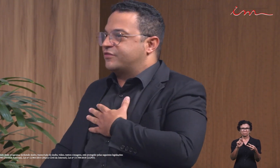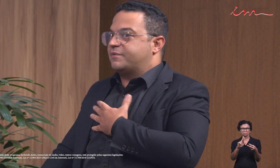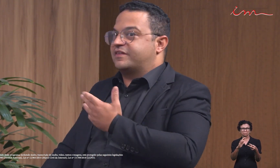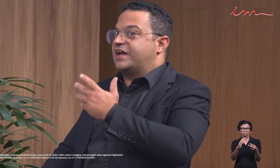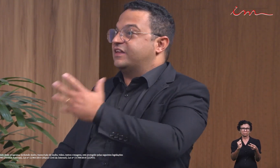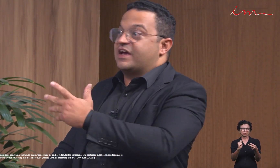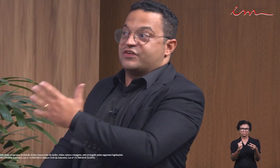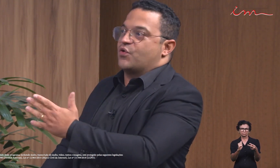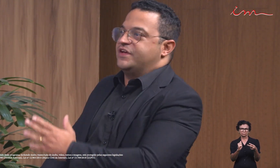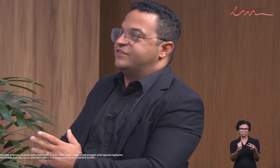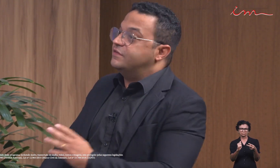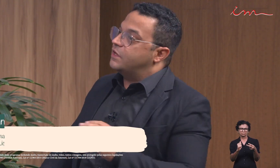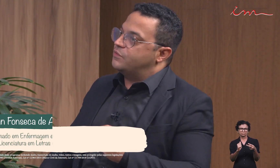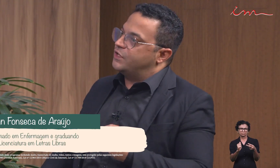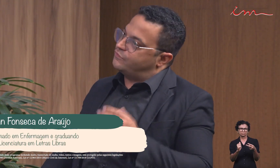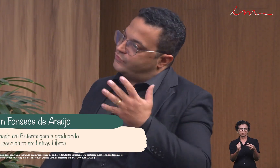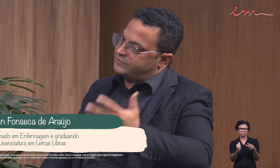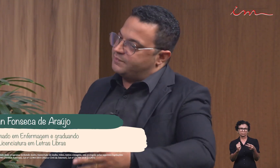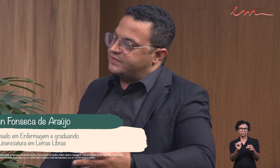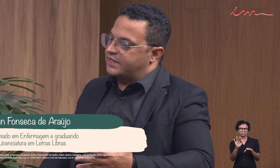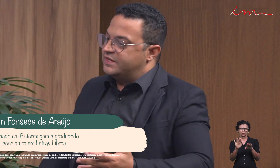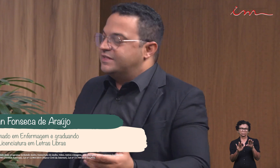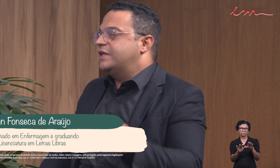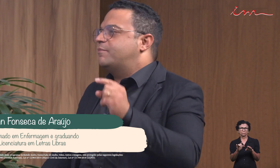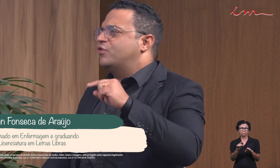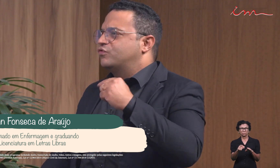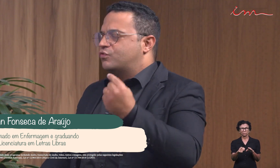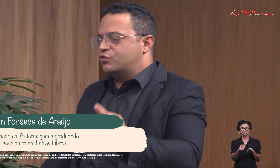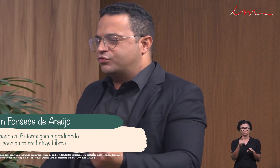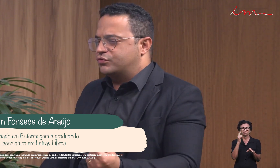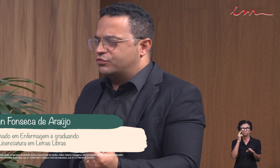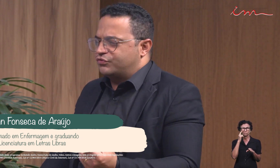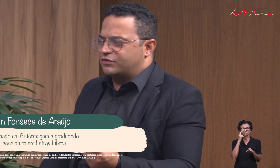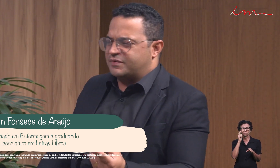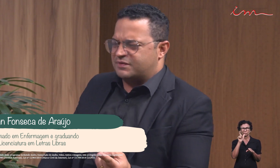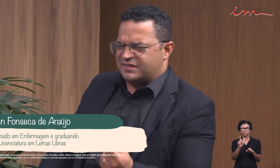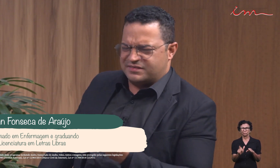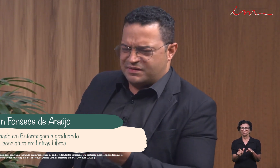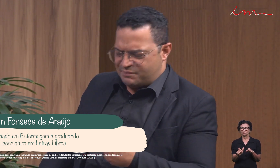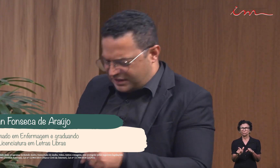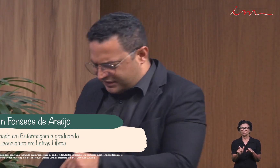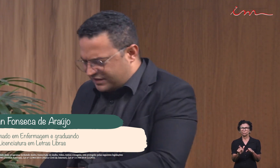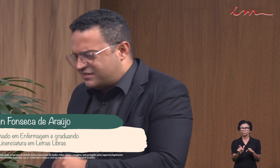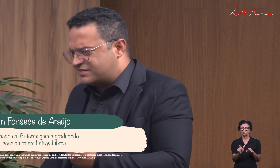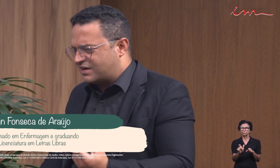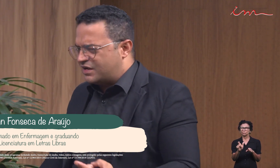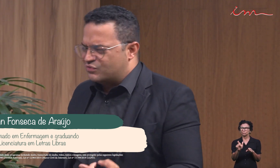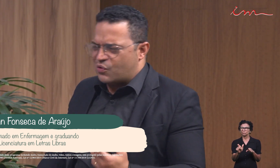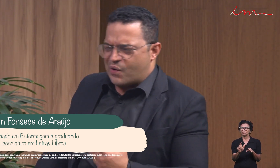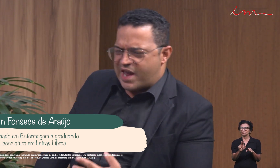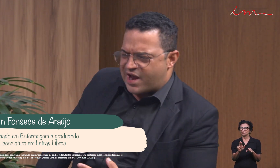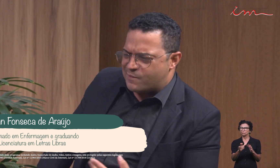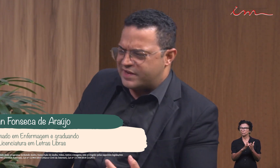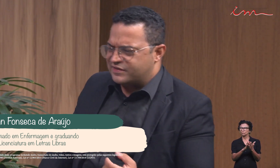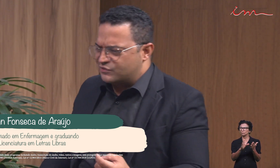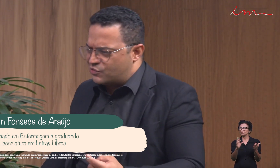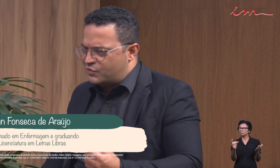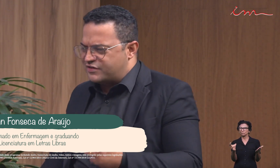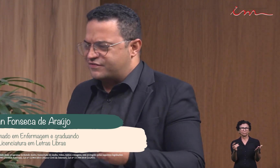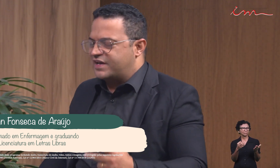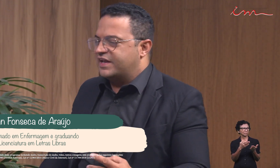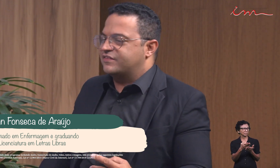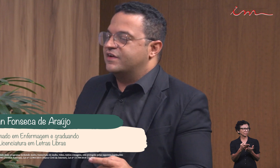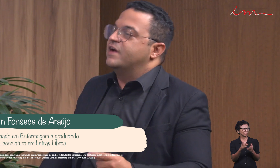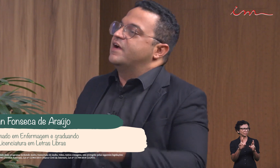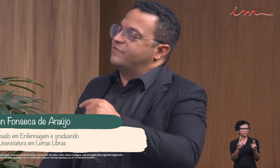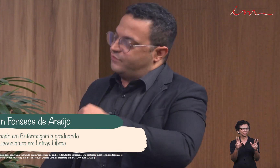é minha responsabilidade ir lá e corrigir? Não, eu vou interpretar. Depois do culto, o surdo vai pensar, mas peraí, tá estranho, Noé, Obed-Edom,